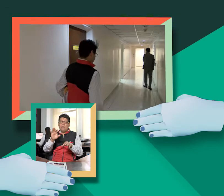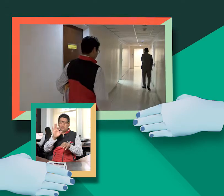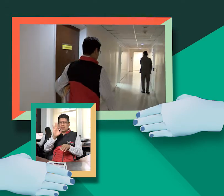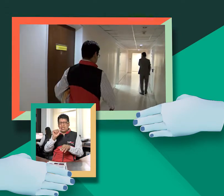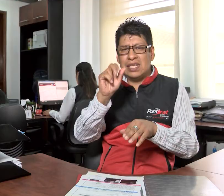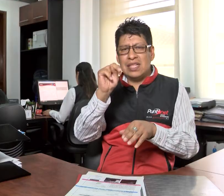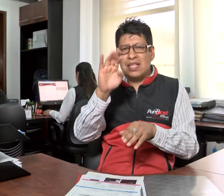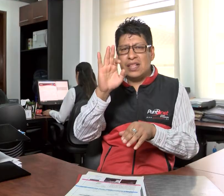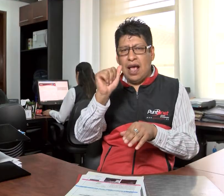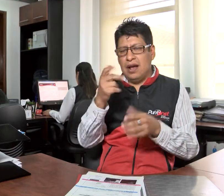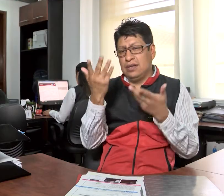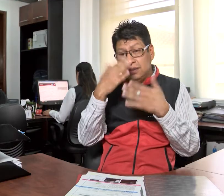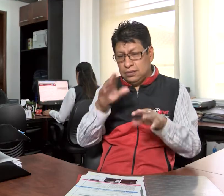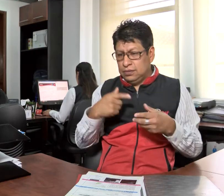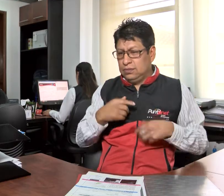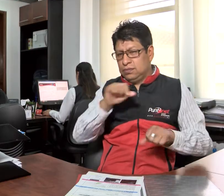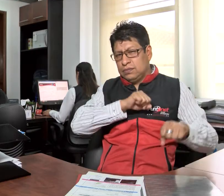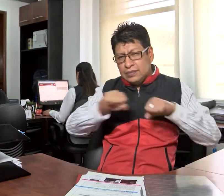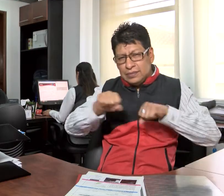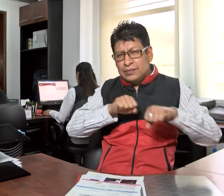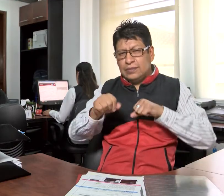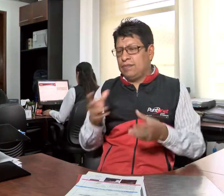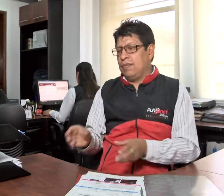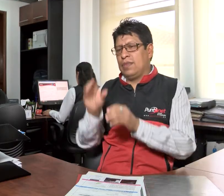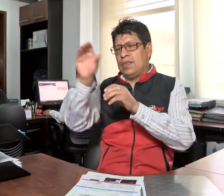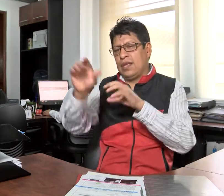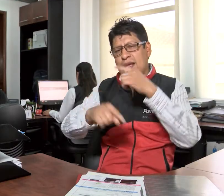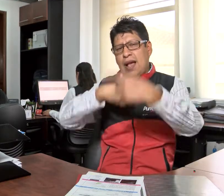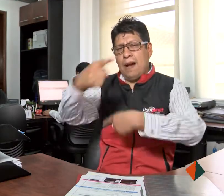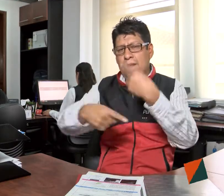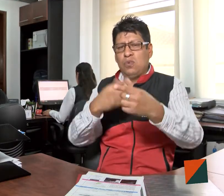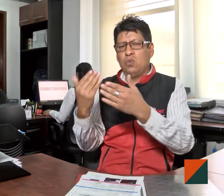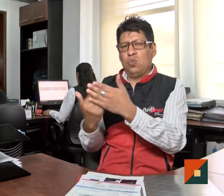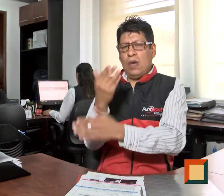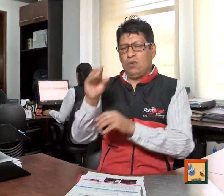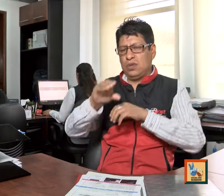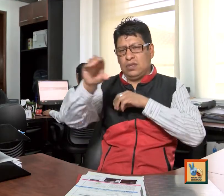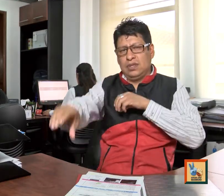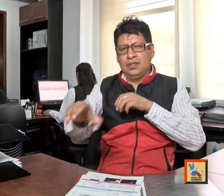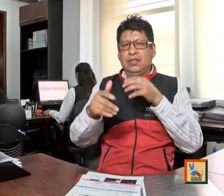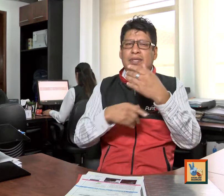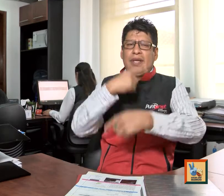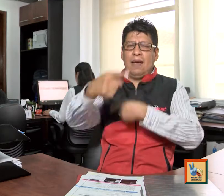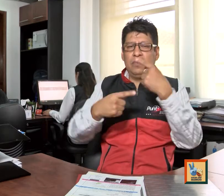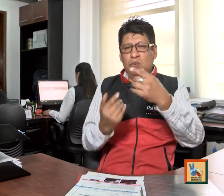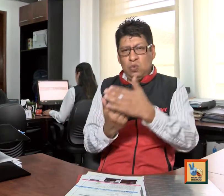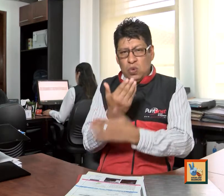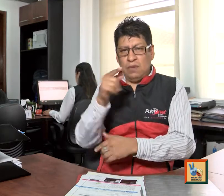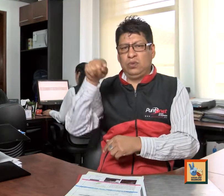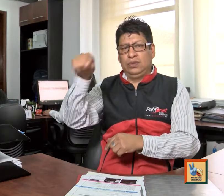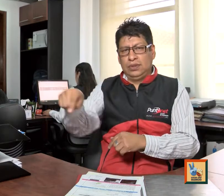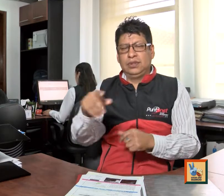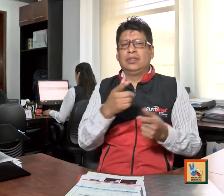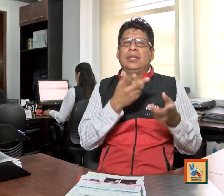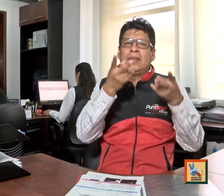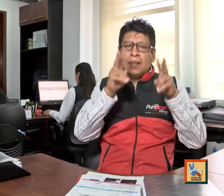impresoras soy el responsable del mantenimiento así como en la compra de insumos